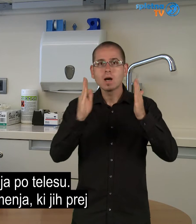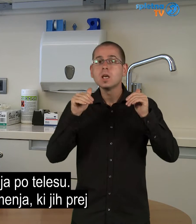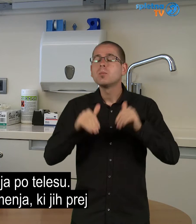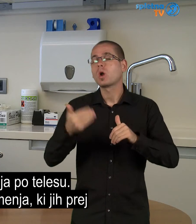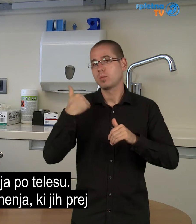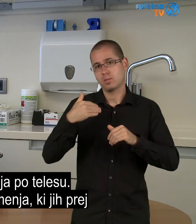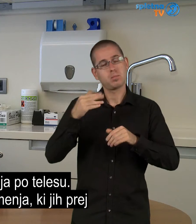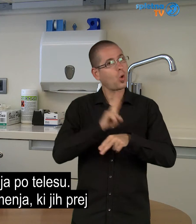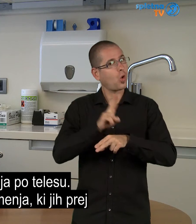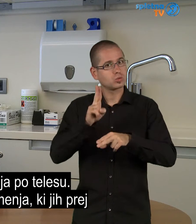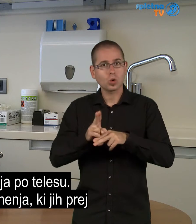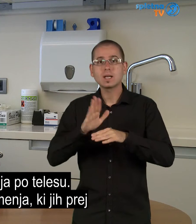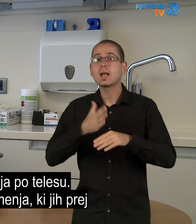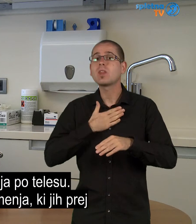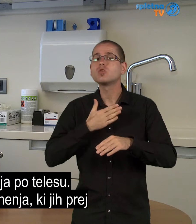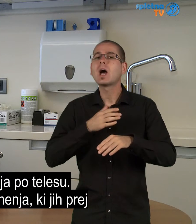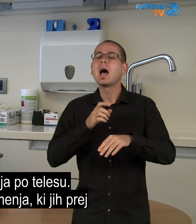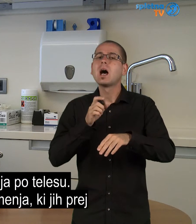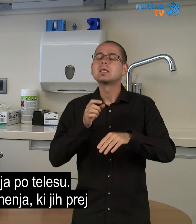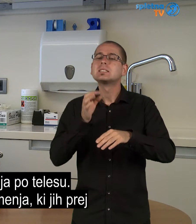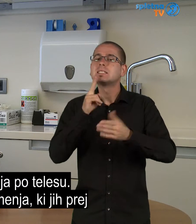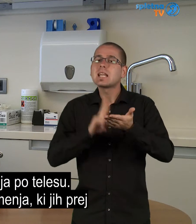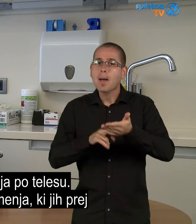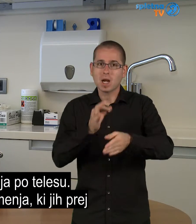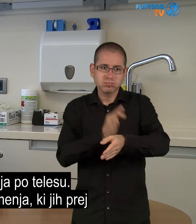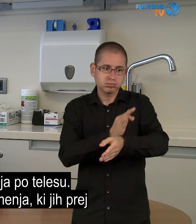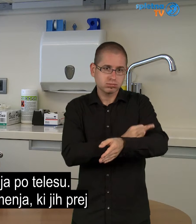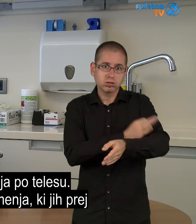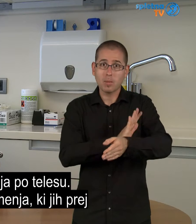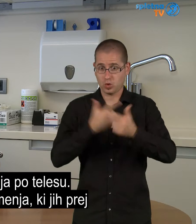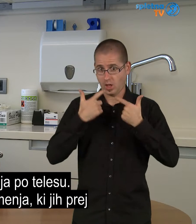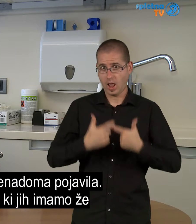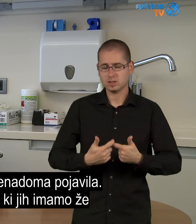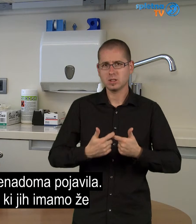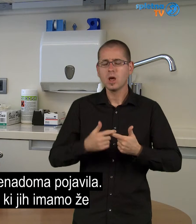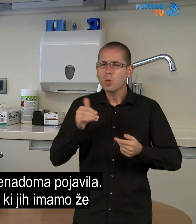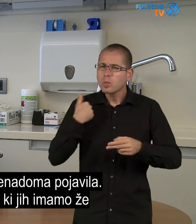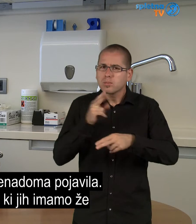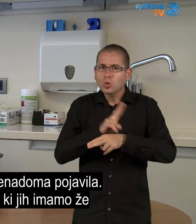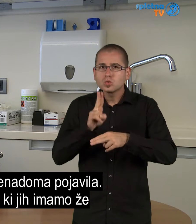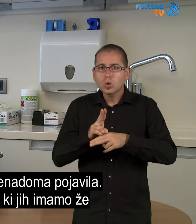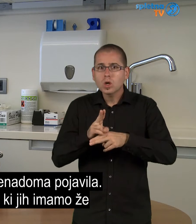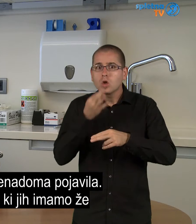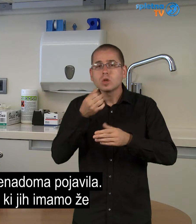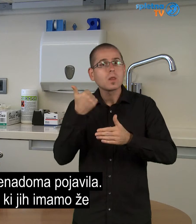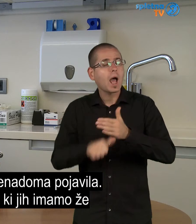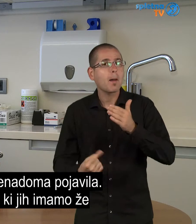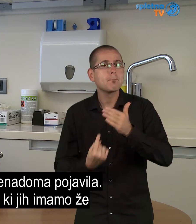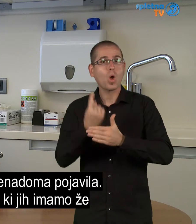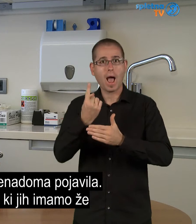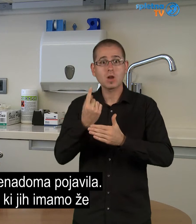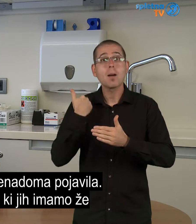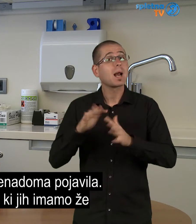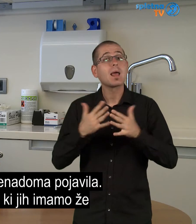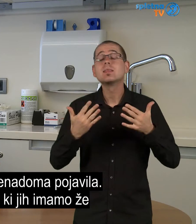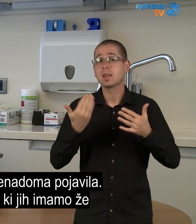naša znamenja po telesu. Biti pozorni na znamenja, ki jih prej nismo imeli in so se nenadoma